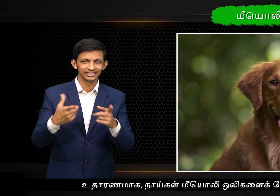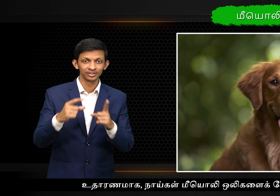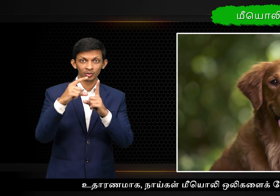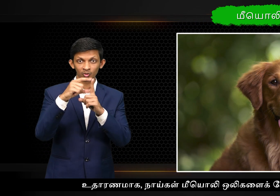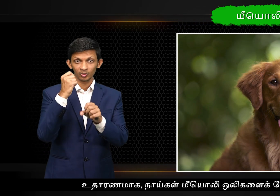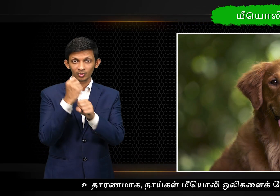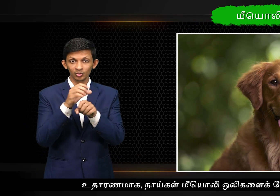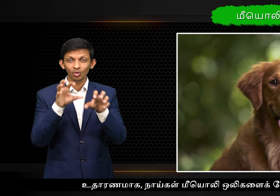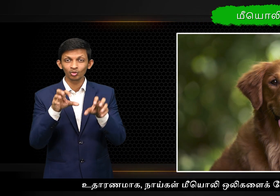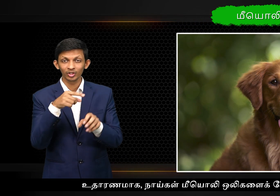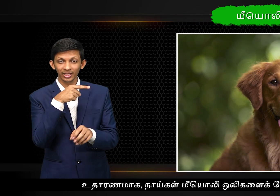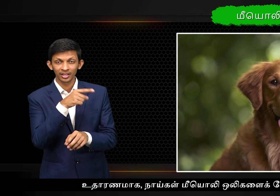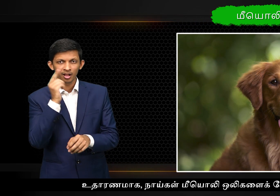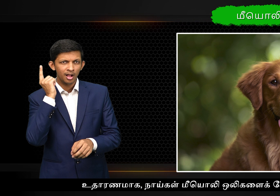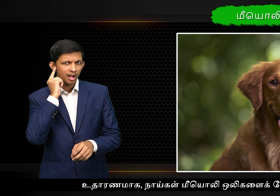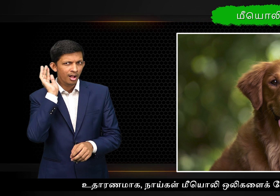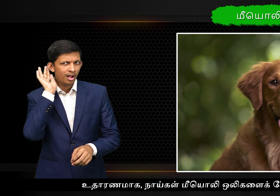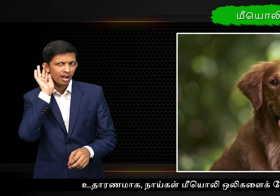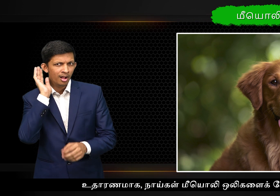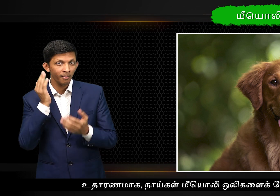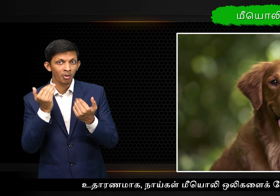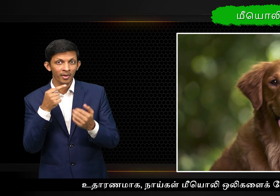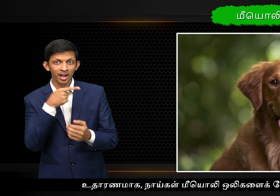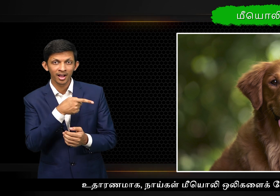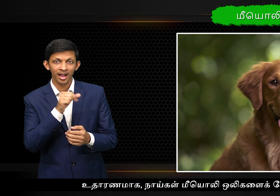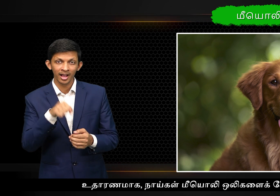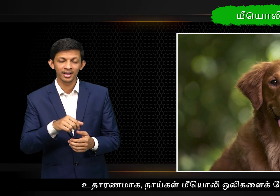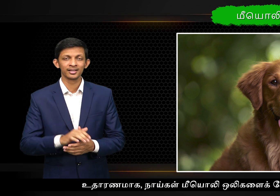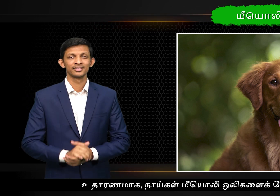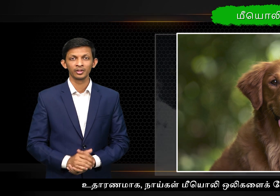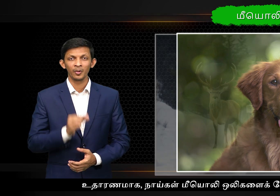உதாரணமாக, நாய்கள் மீயொலி ஒலிகளை கேட்கும்.